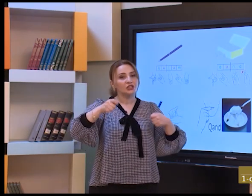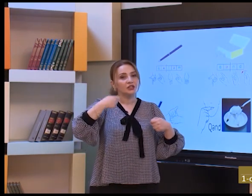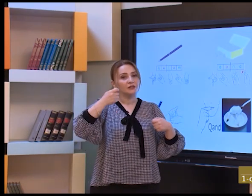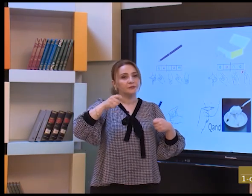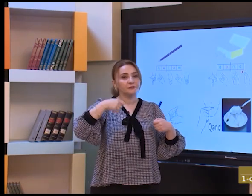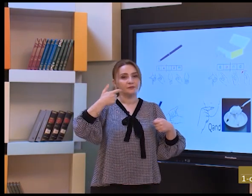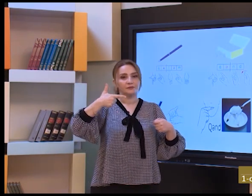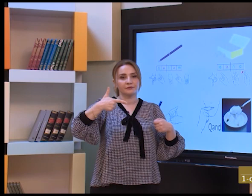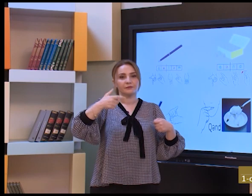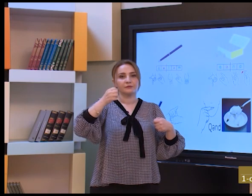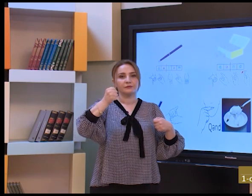qaşıq,